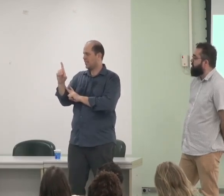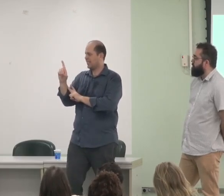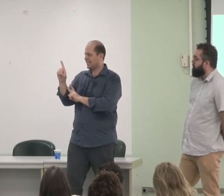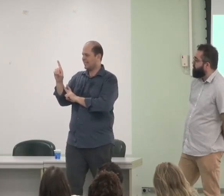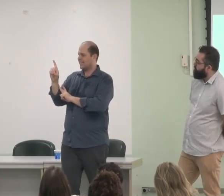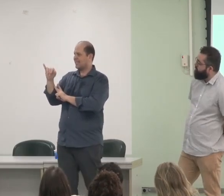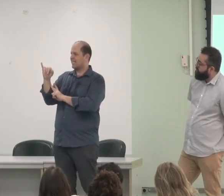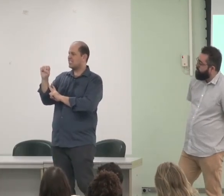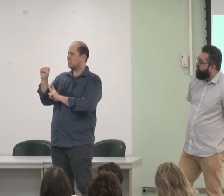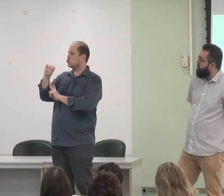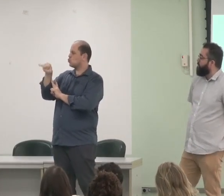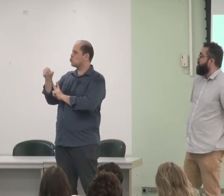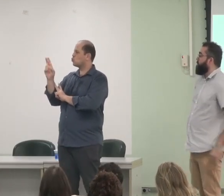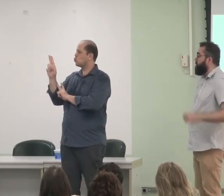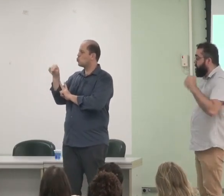a disjunção